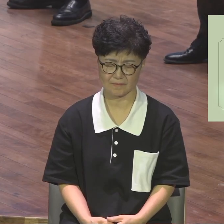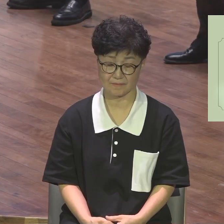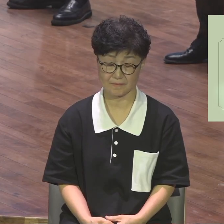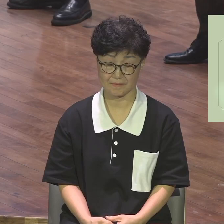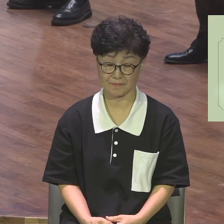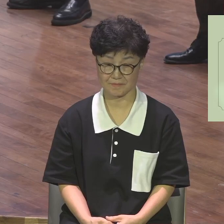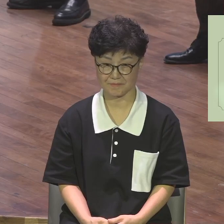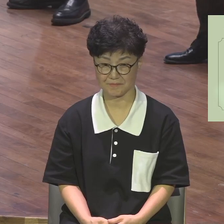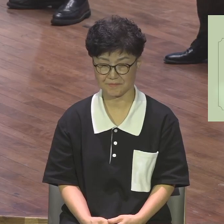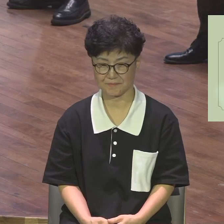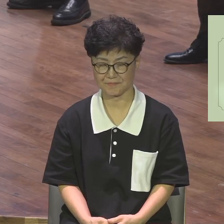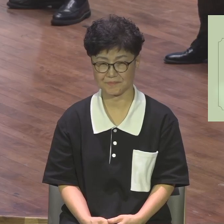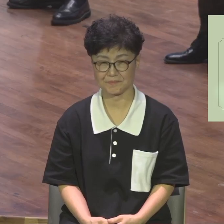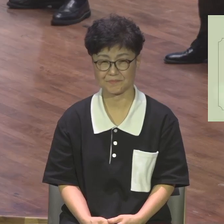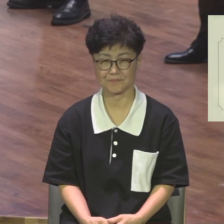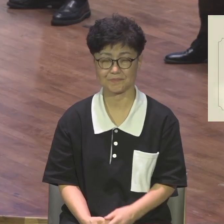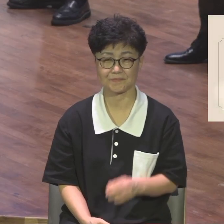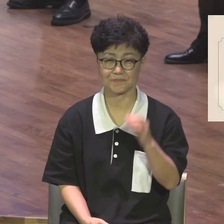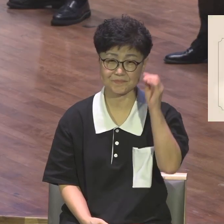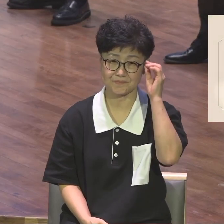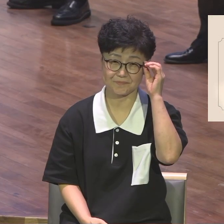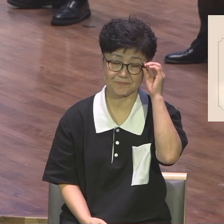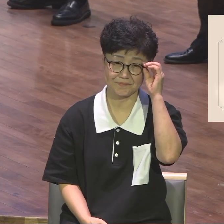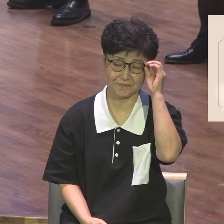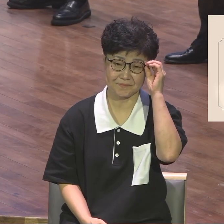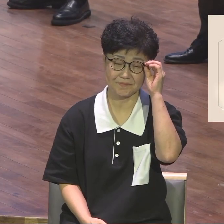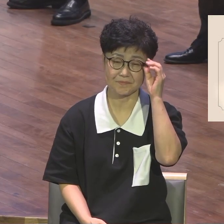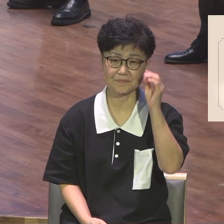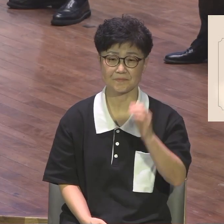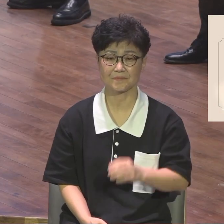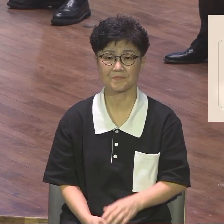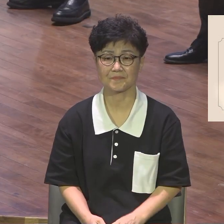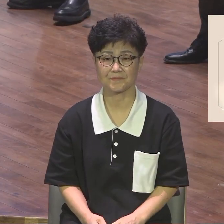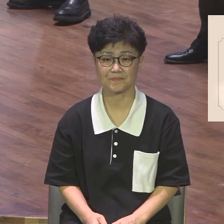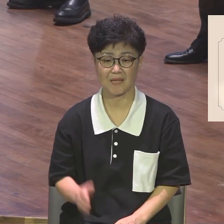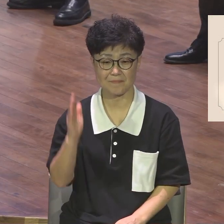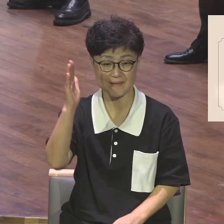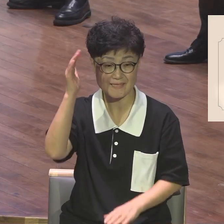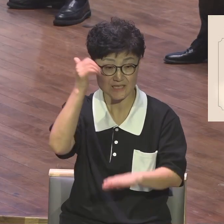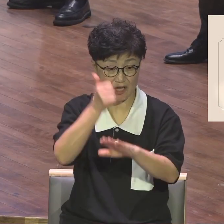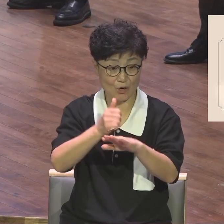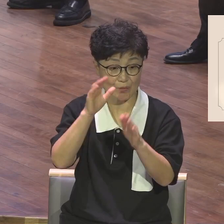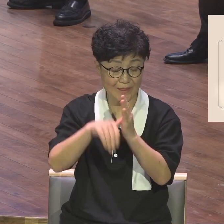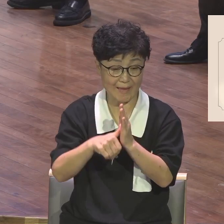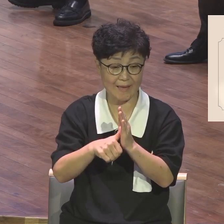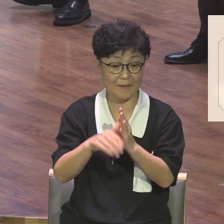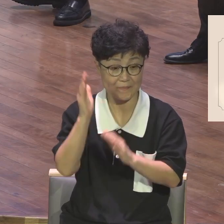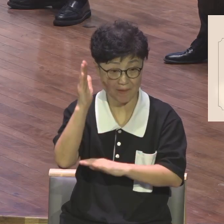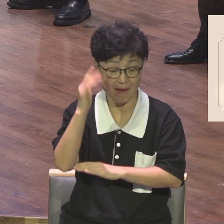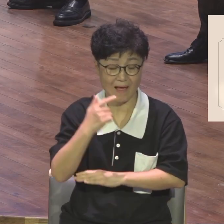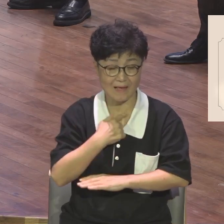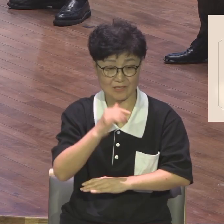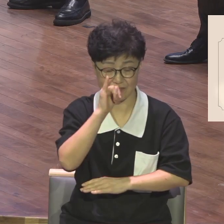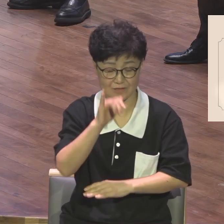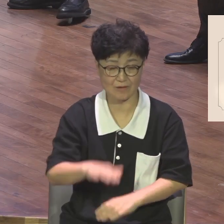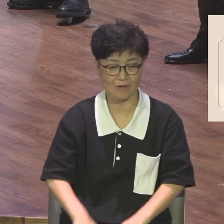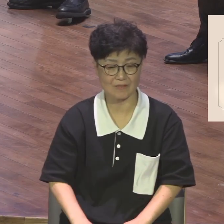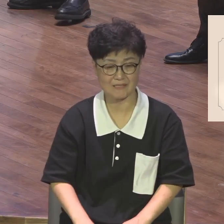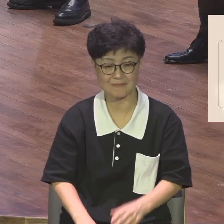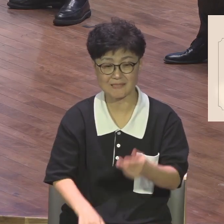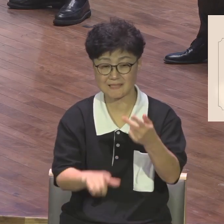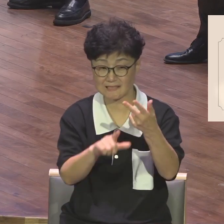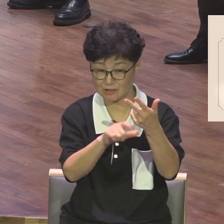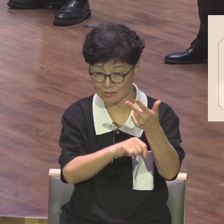이 시간 우리 두 번째 기도 제목 보도록 하겠습니다. 아까 제가 결론부에 말씀드린 대로 스타트만 2026를 향한 하반기 전도 운동의